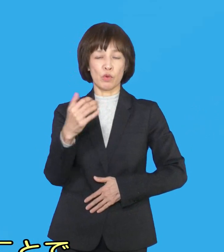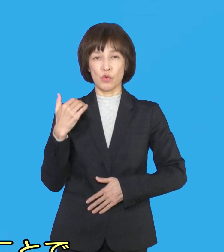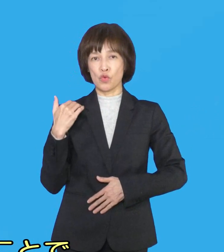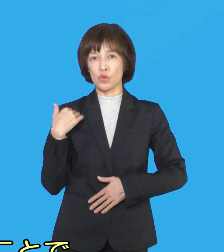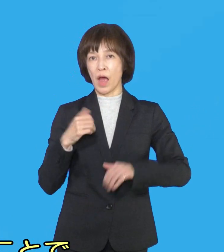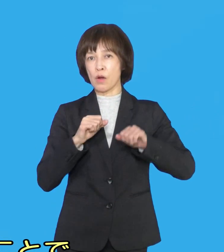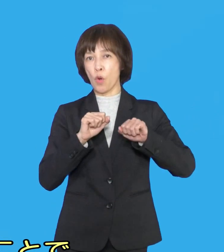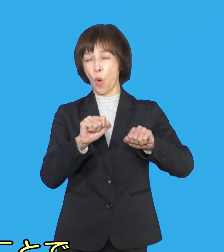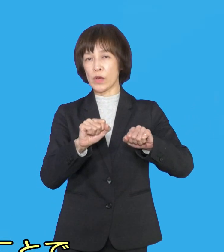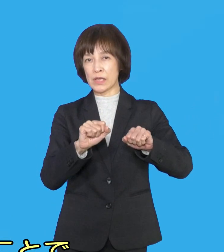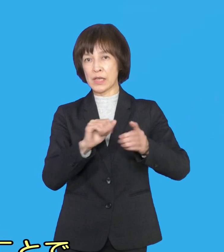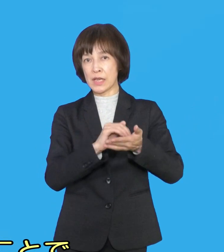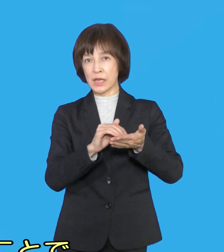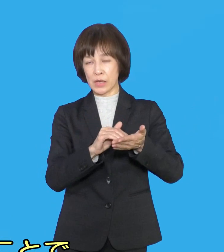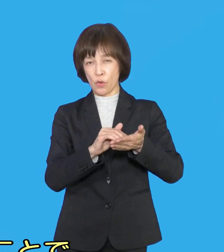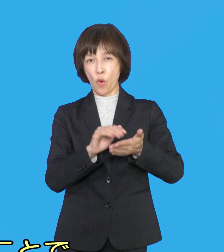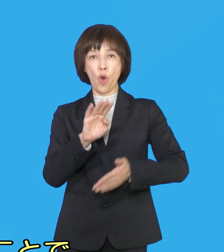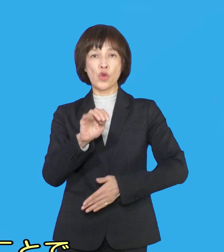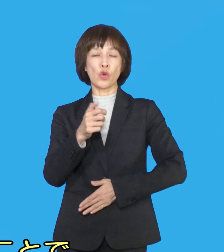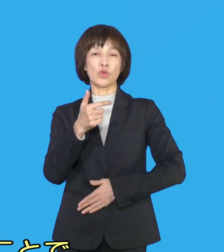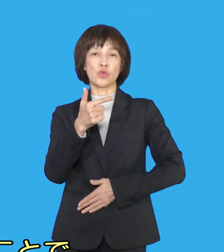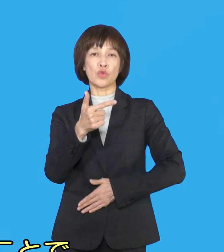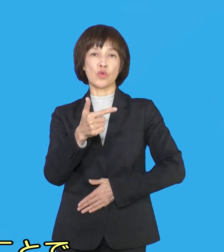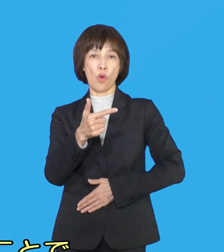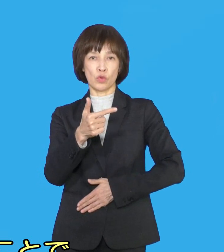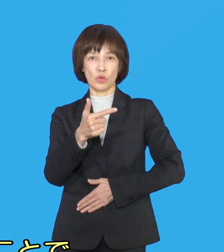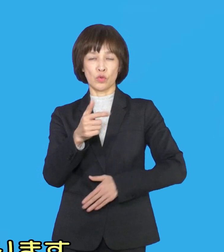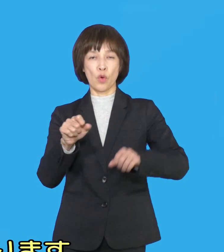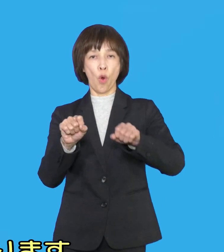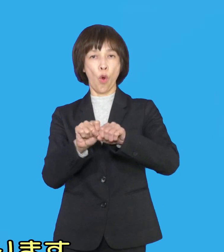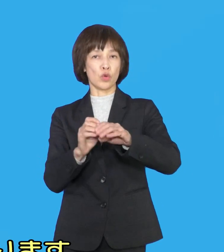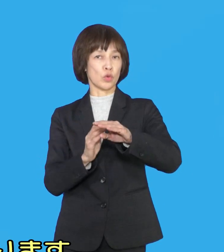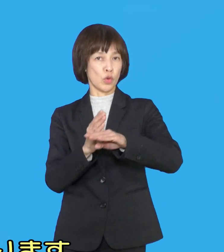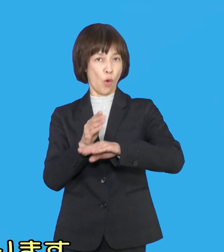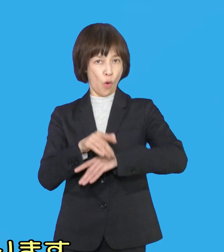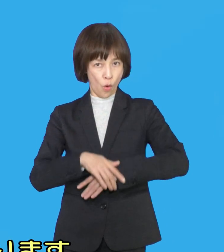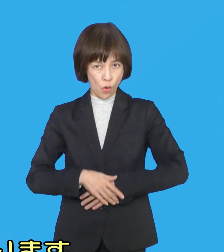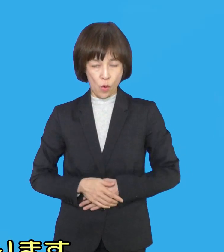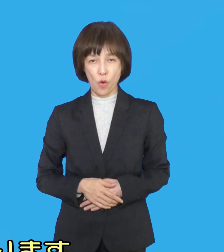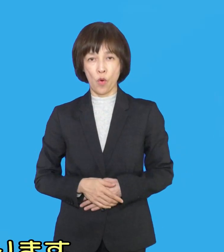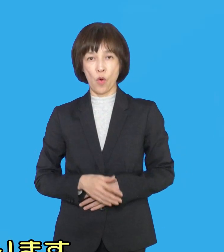で46億強ということで、金額を